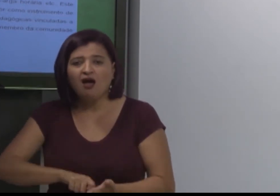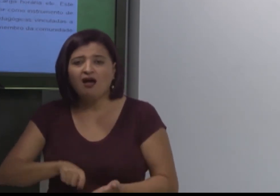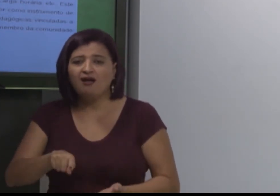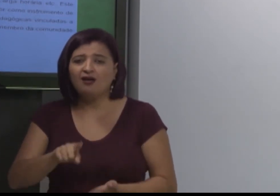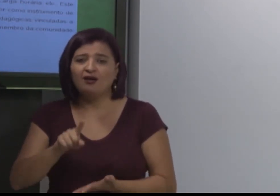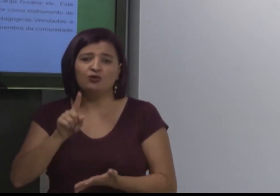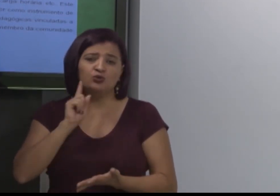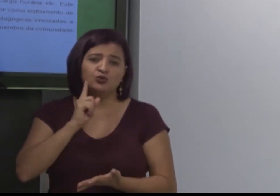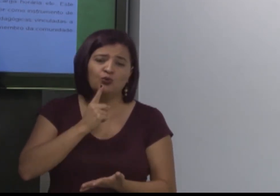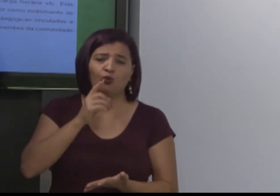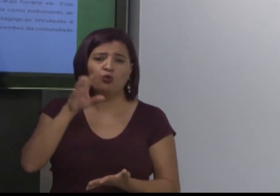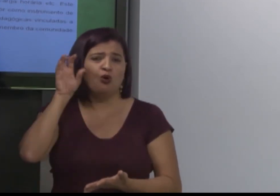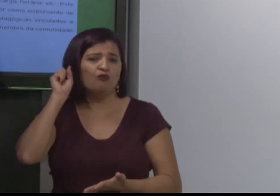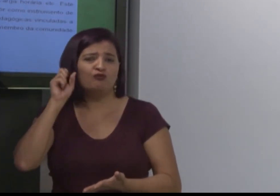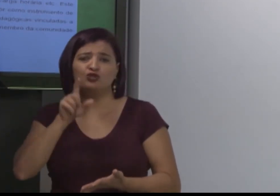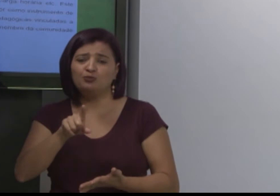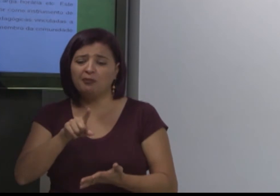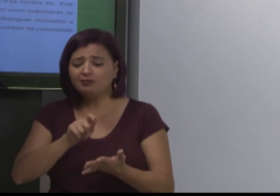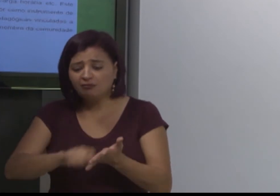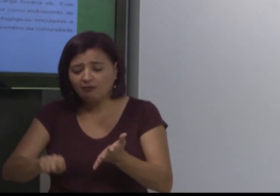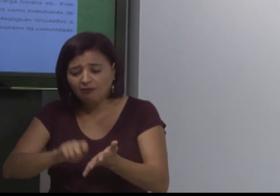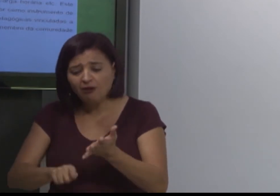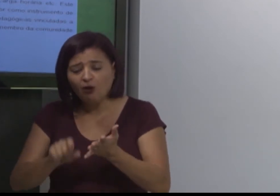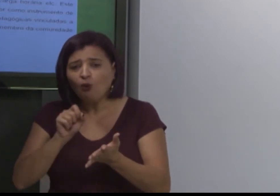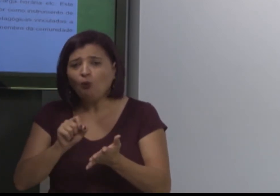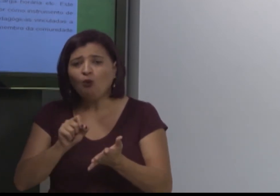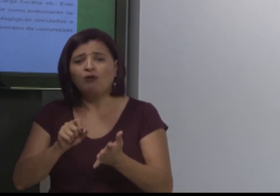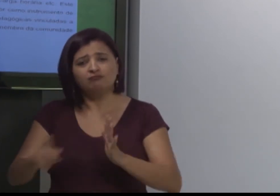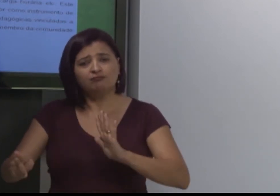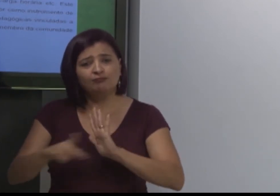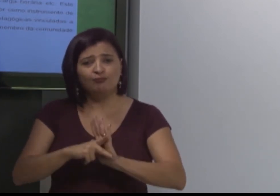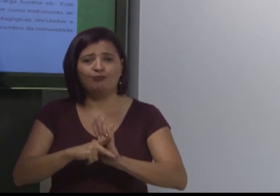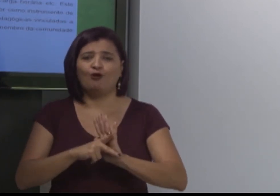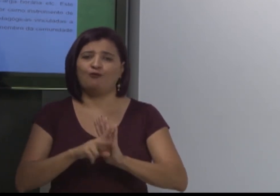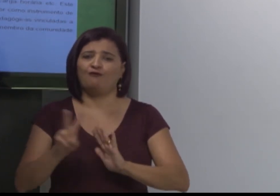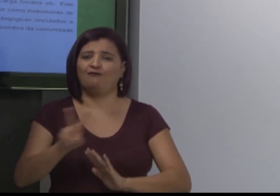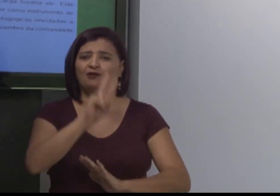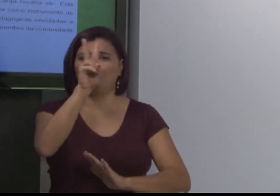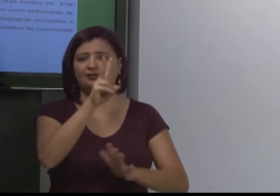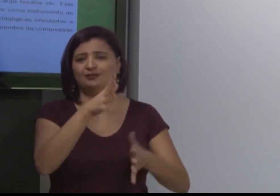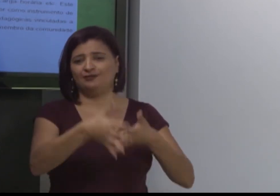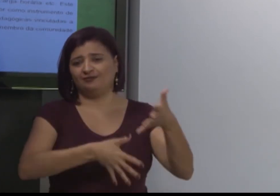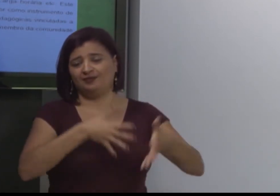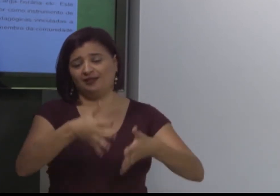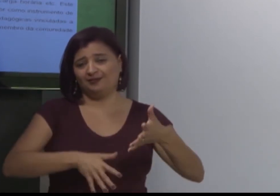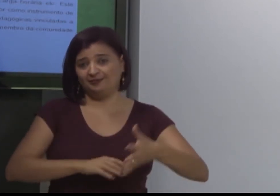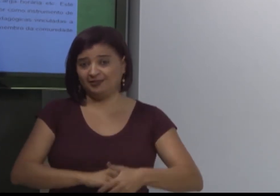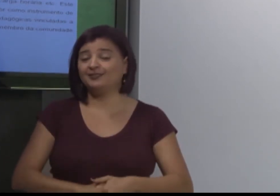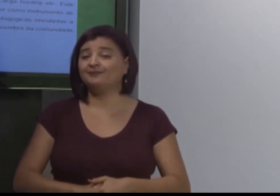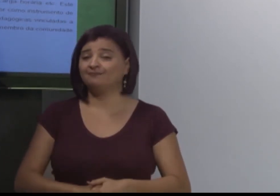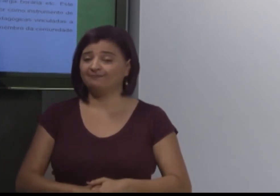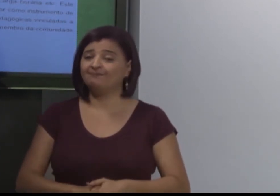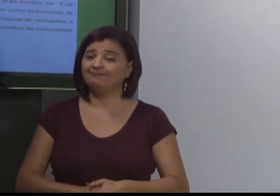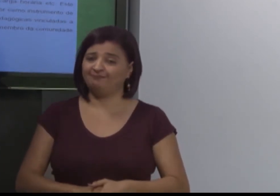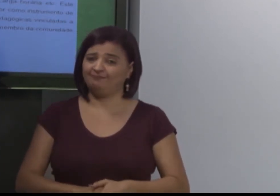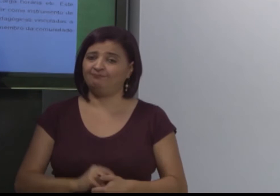Quer seja o autor surdo ou ouvinte. E isso é a valorização da língua de sinais. Isso é muito